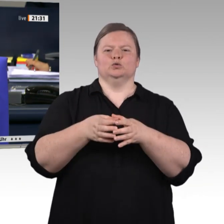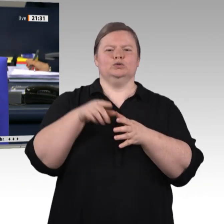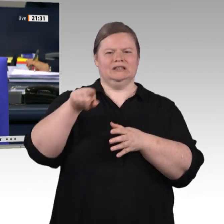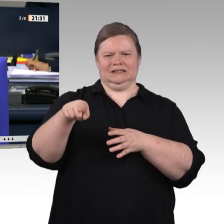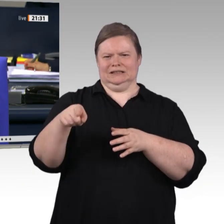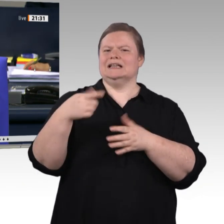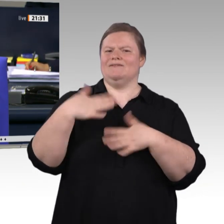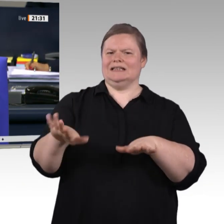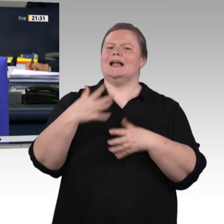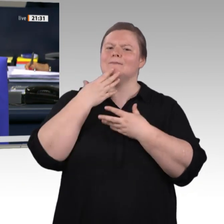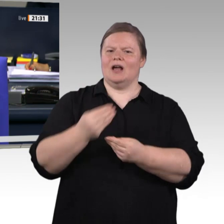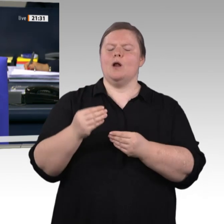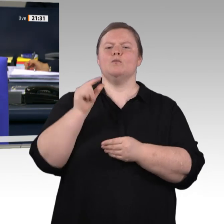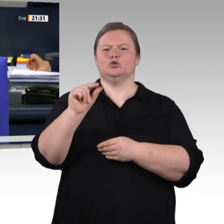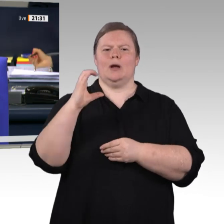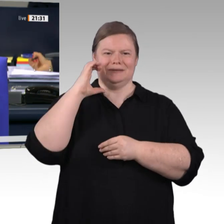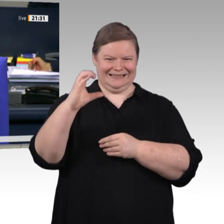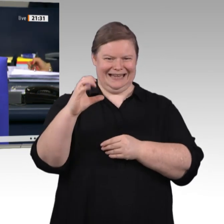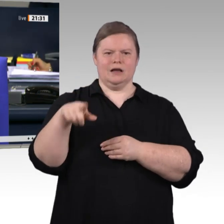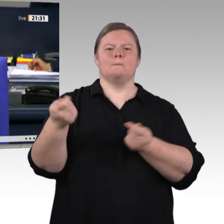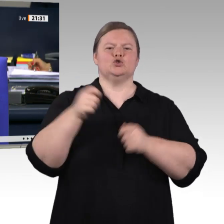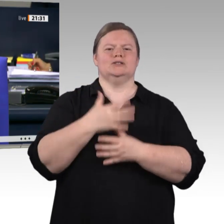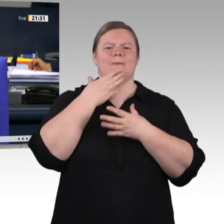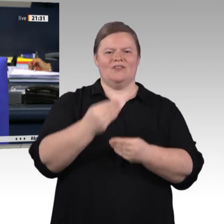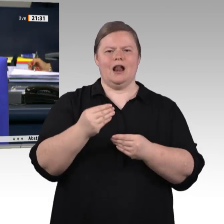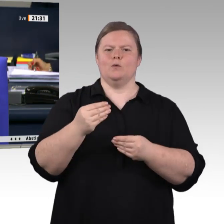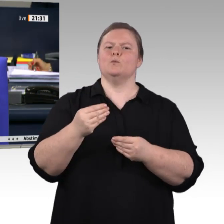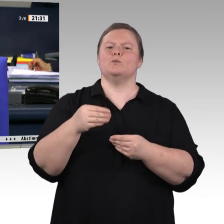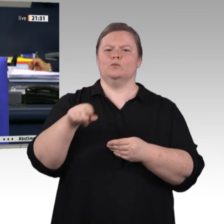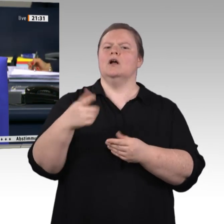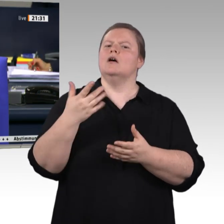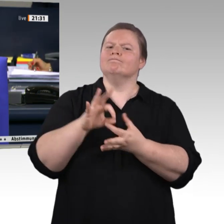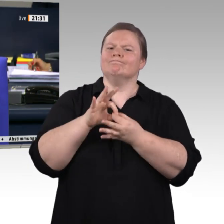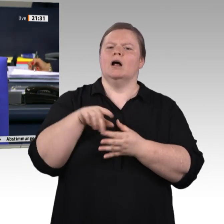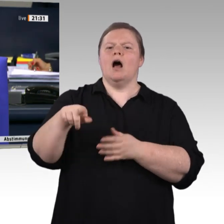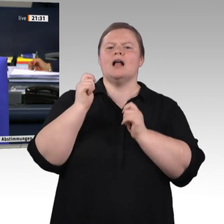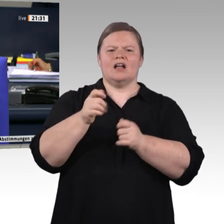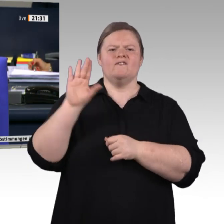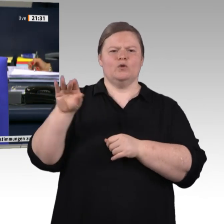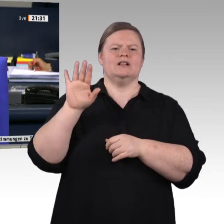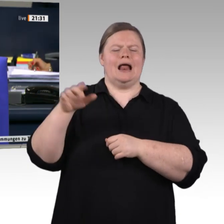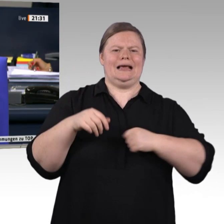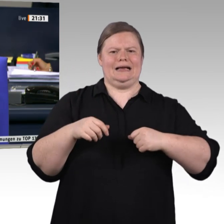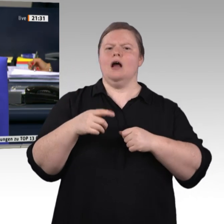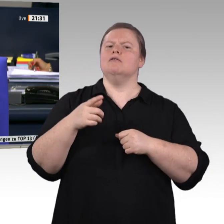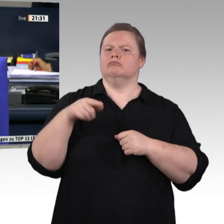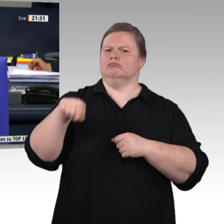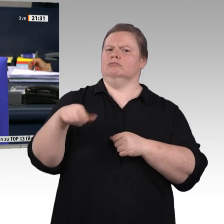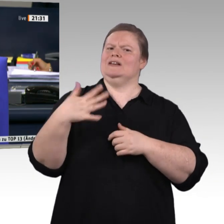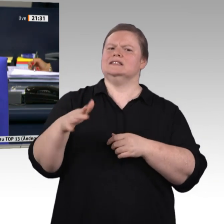Linke auf Drucksache 19/1099 mit dem Titel Ausgleichsabgabe deutlich erhöhen